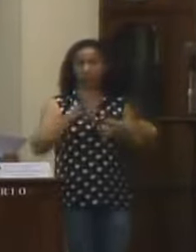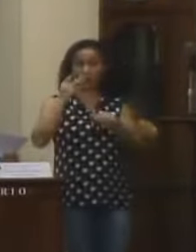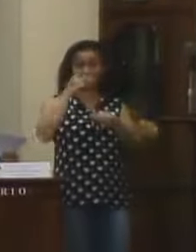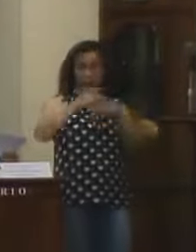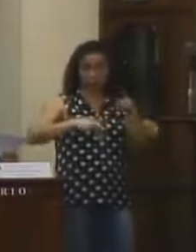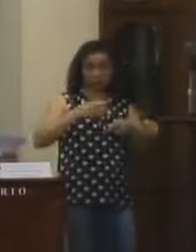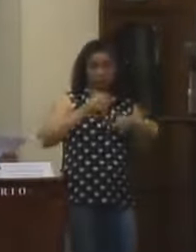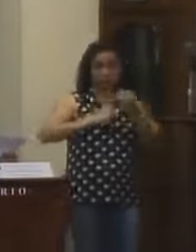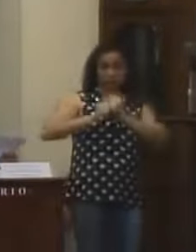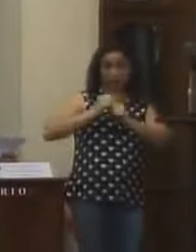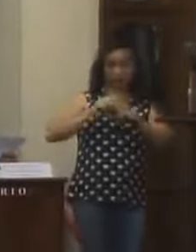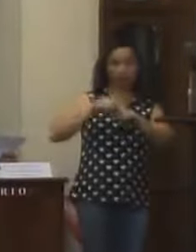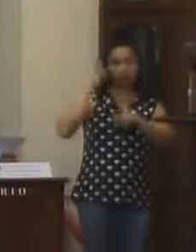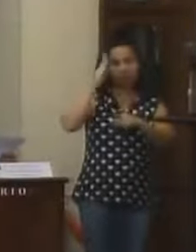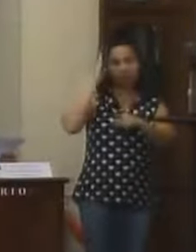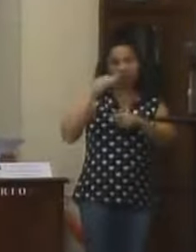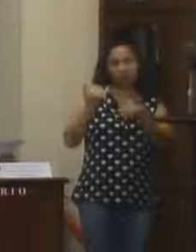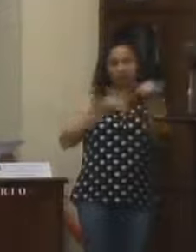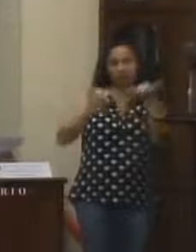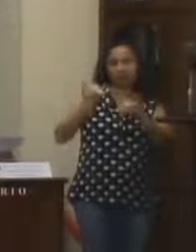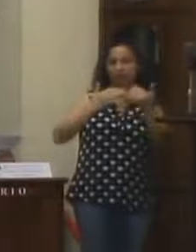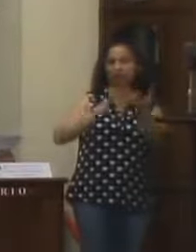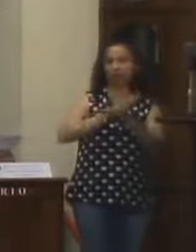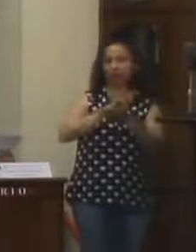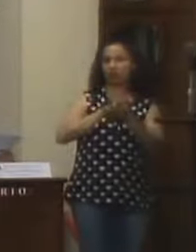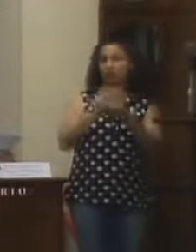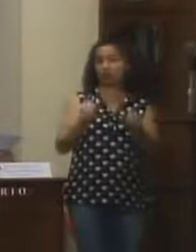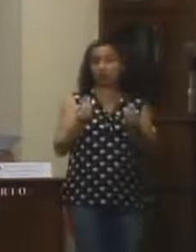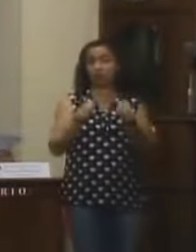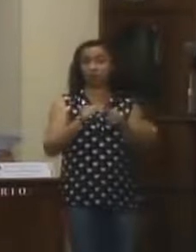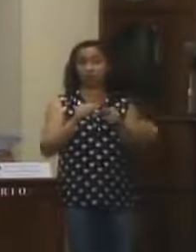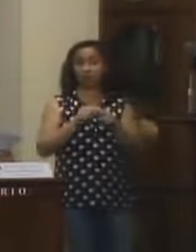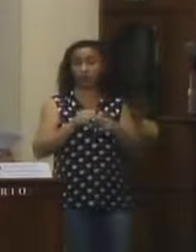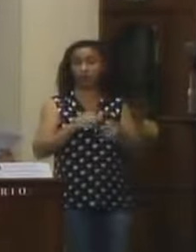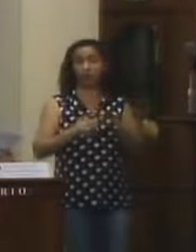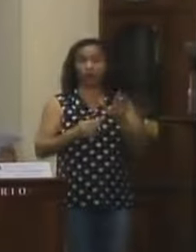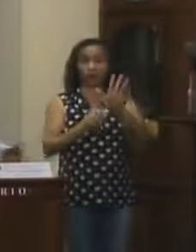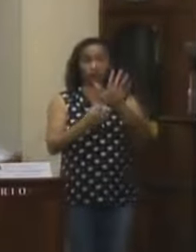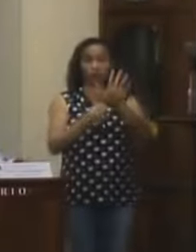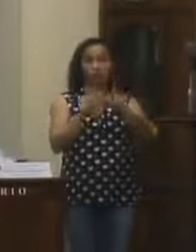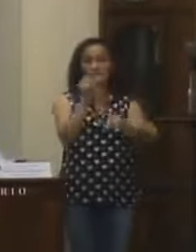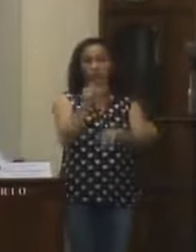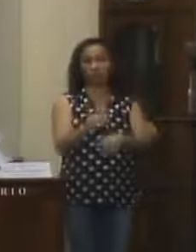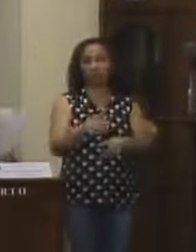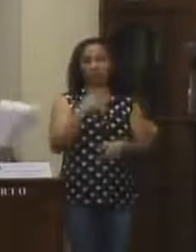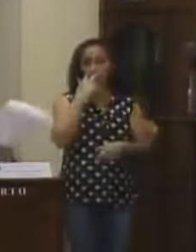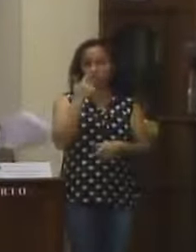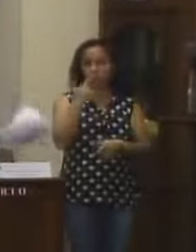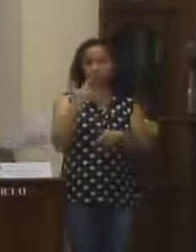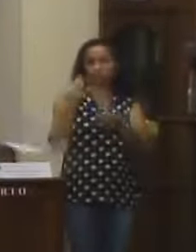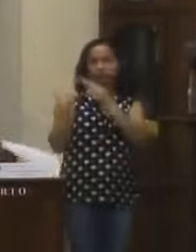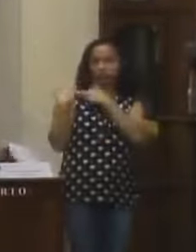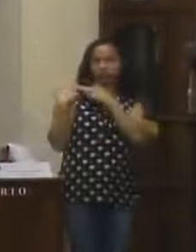na população e principalmente informações sem fundamento, inverídicas divulgadas de maneira irresponsável e não oficial.